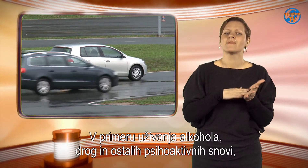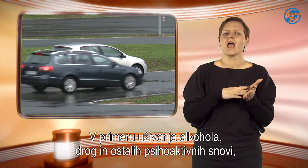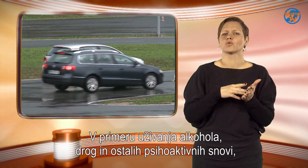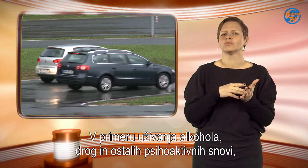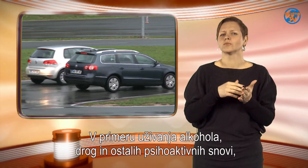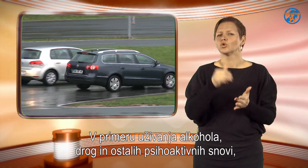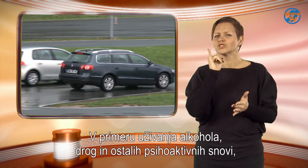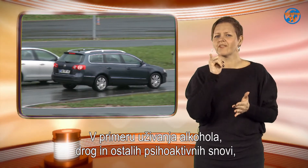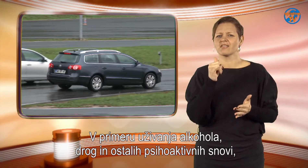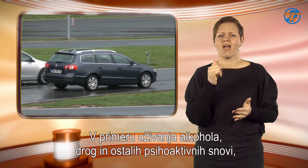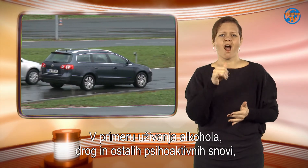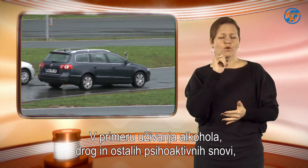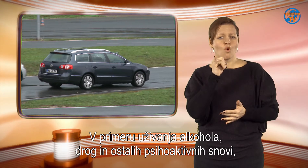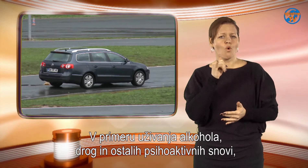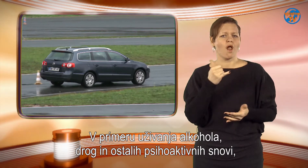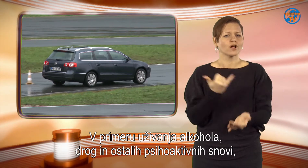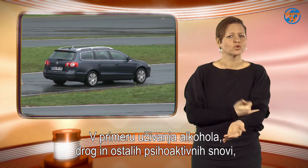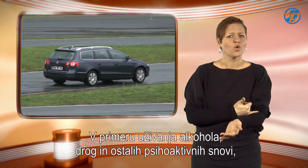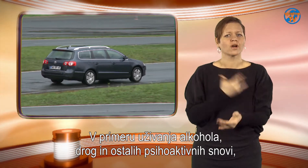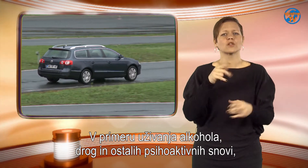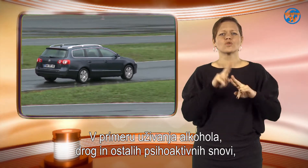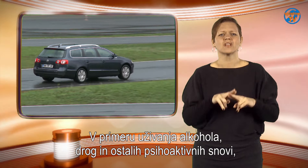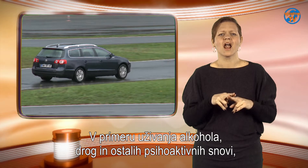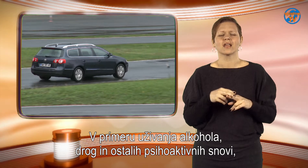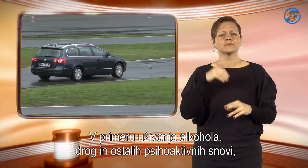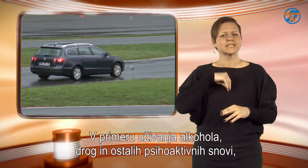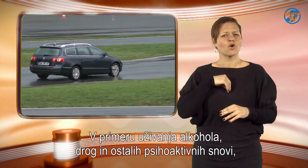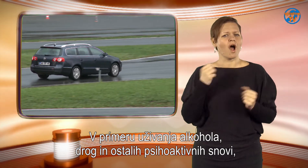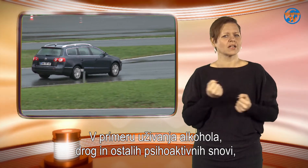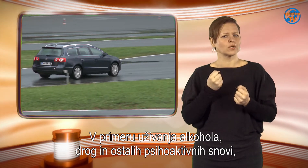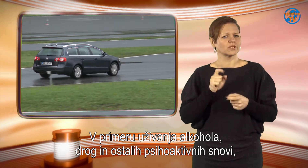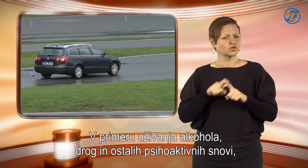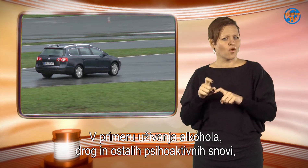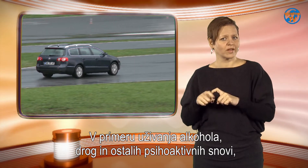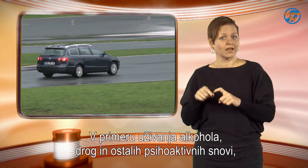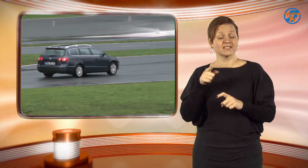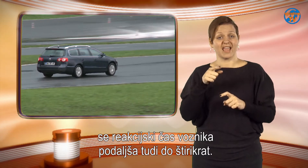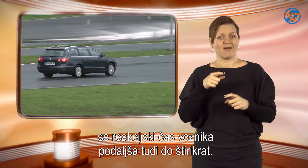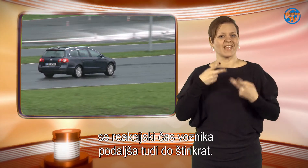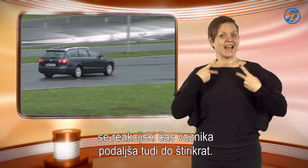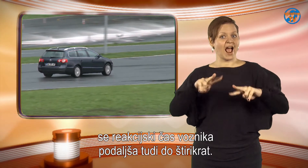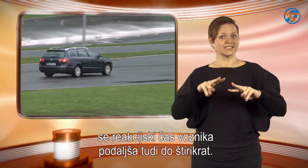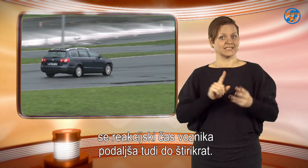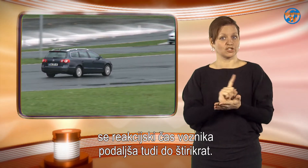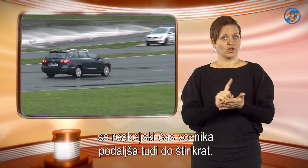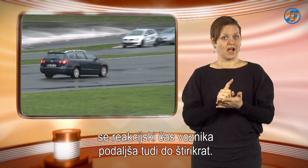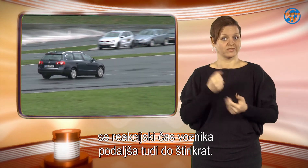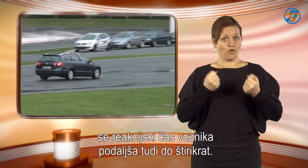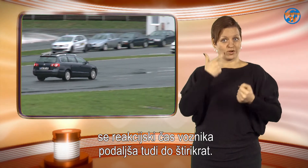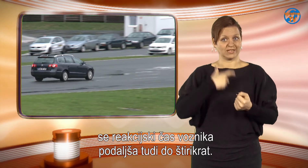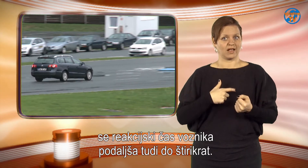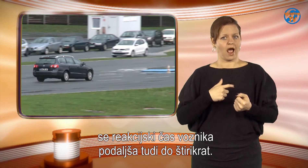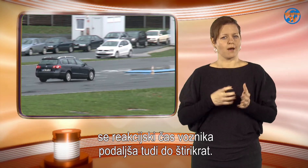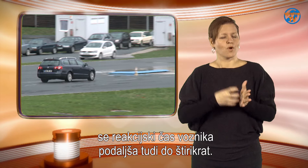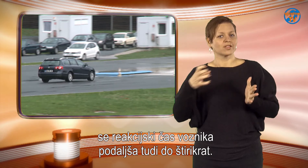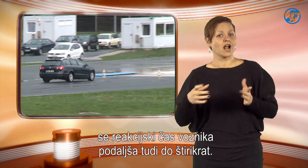V primeru uživanja alkohola, drog in drugih psihoaktivnih snovi se reakcijski čas voznika